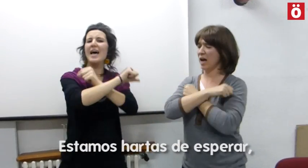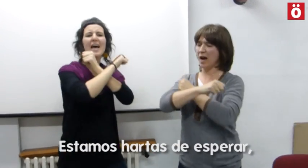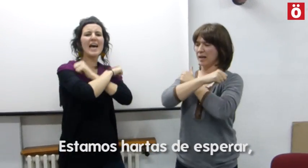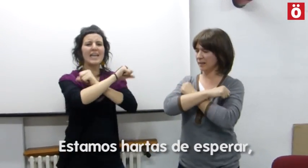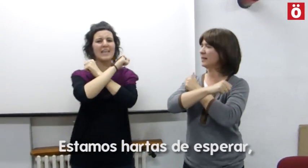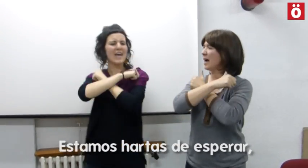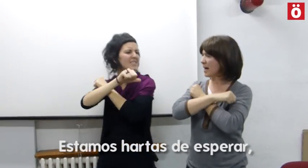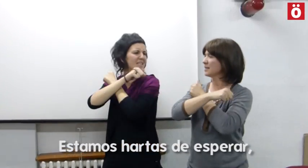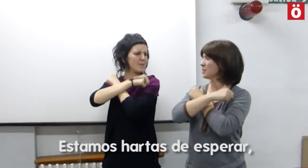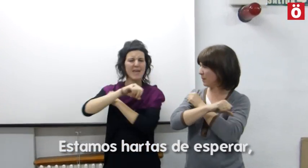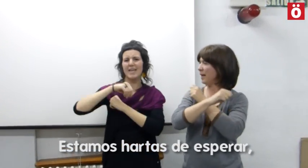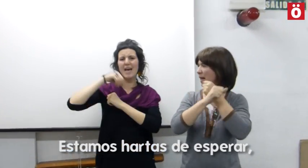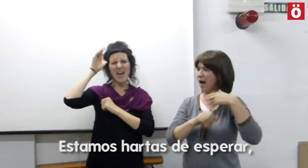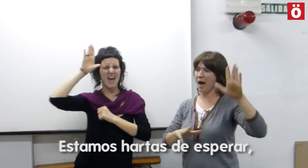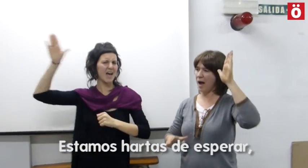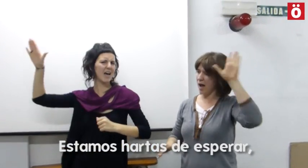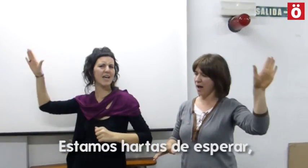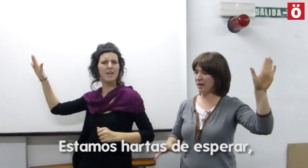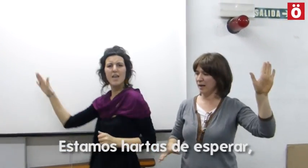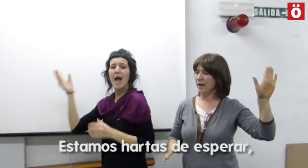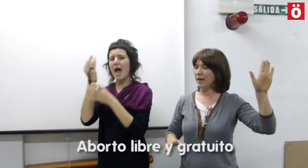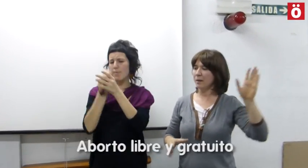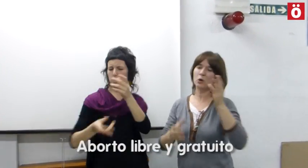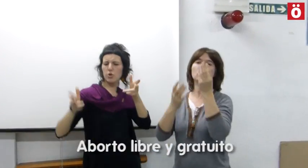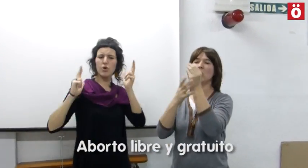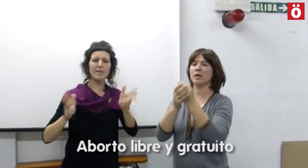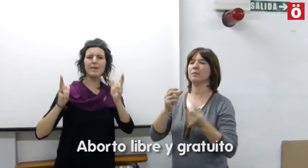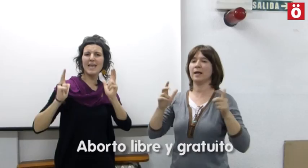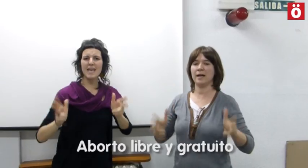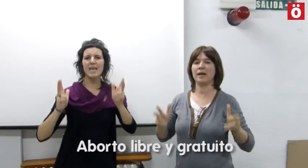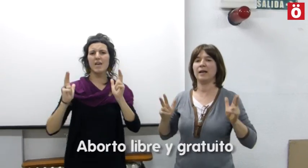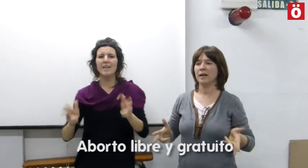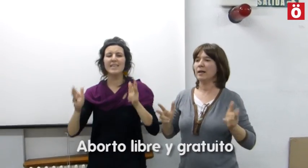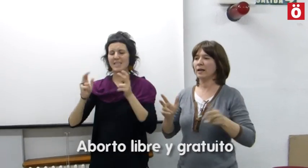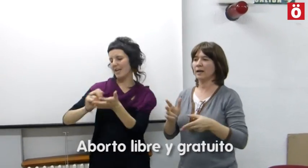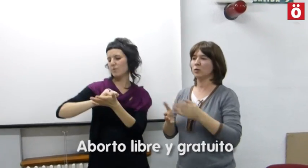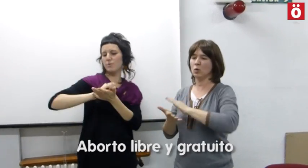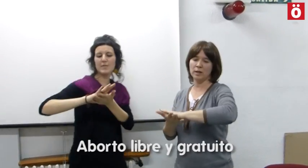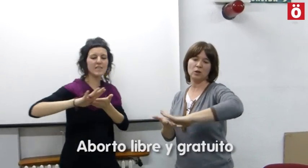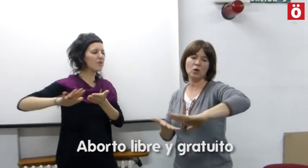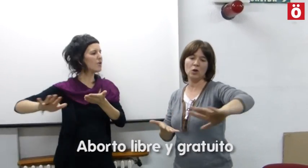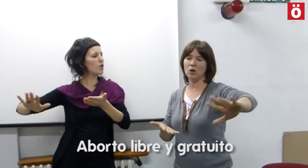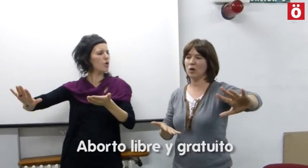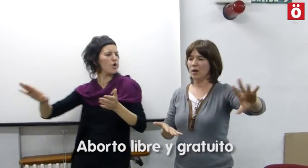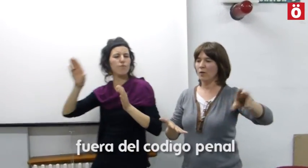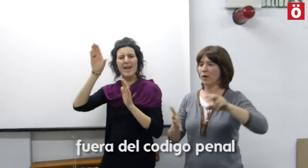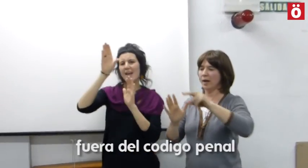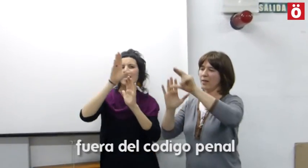mozataz ezberat Aborto libre, hirra zuhiko, huela